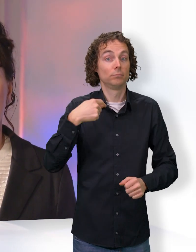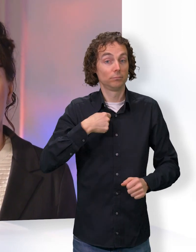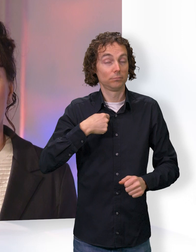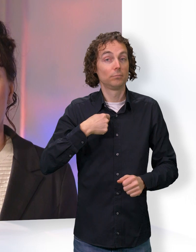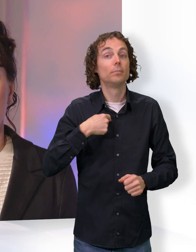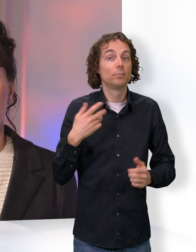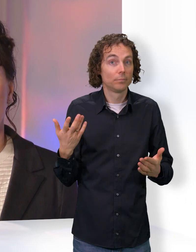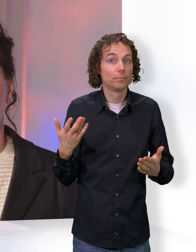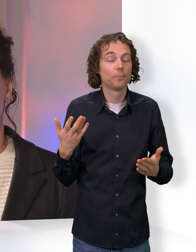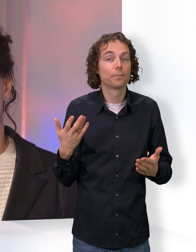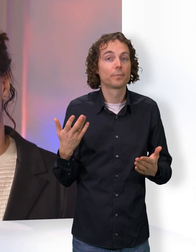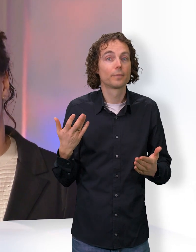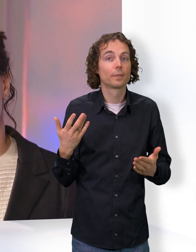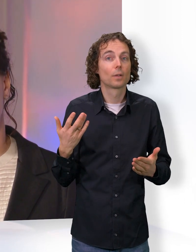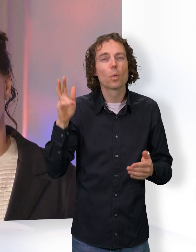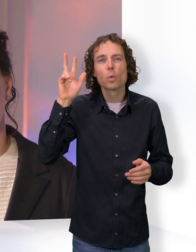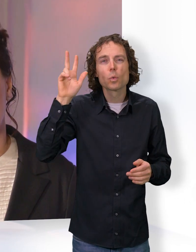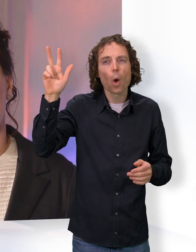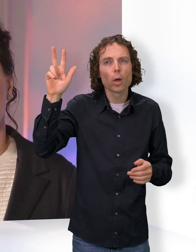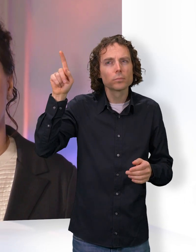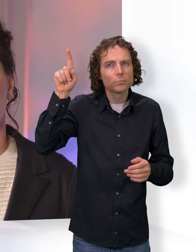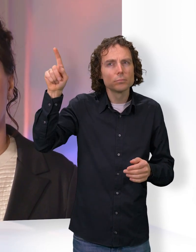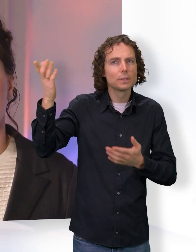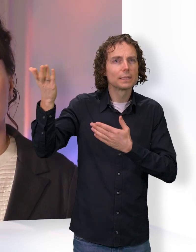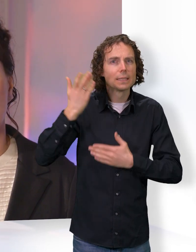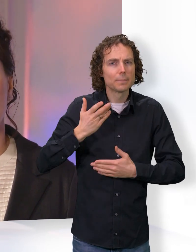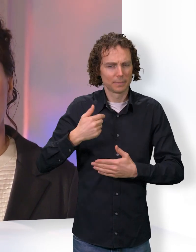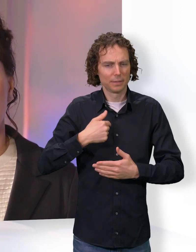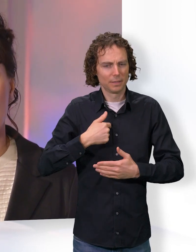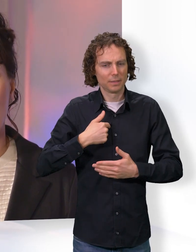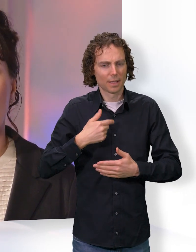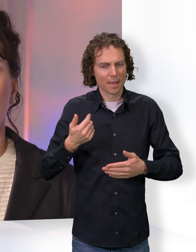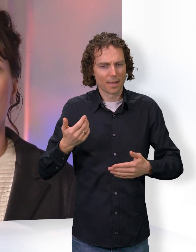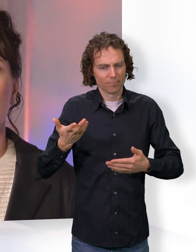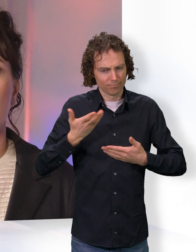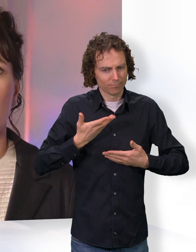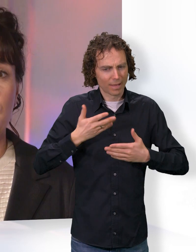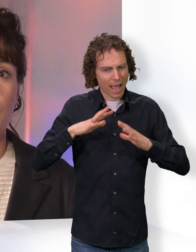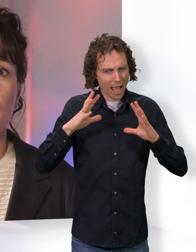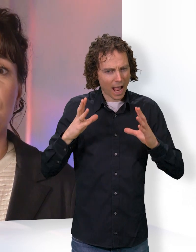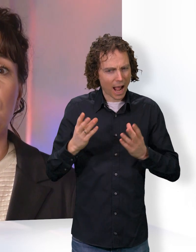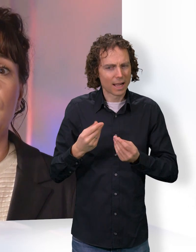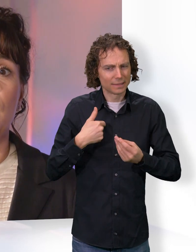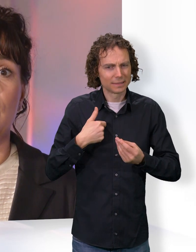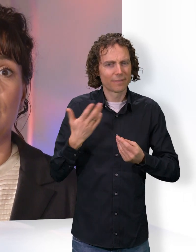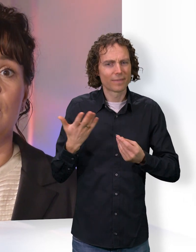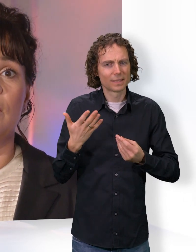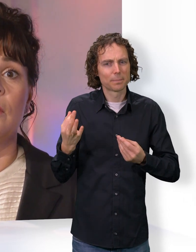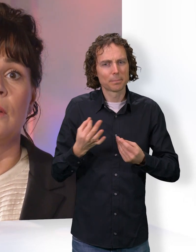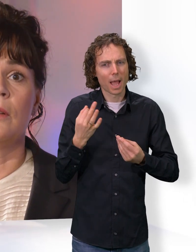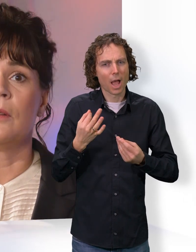mir. Und als Gott gibt er uns das, was wir für den Weg brauchen, auf dem wir uns